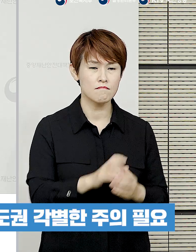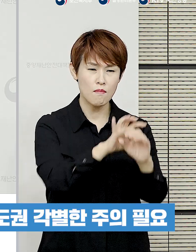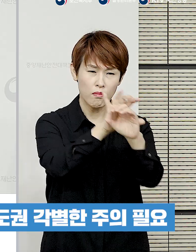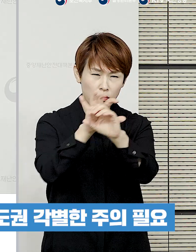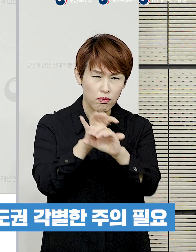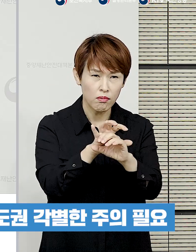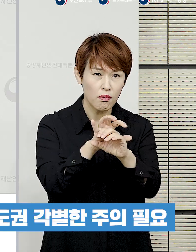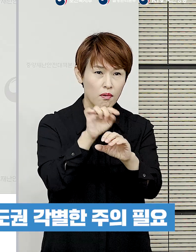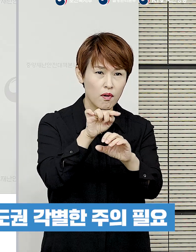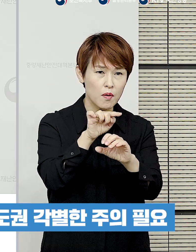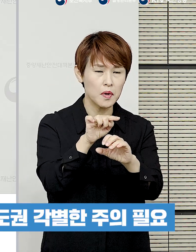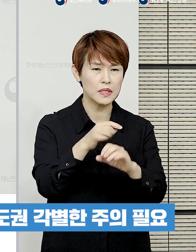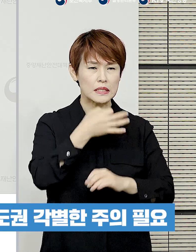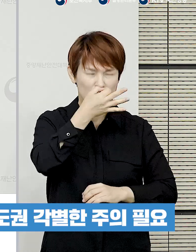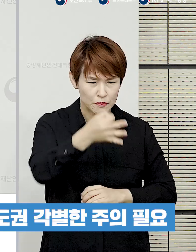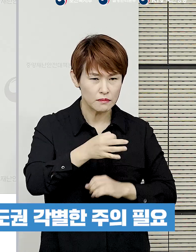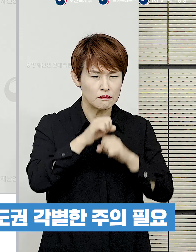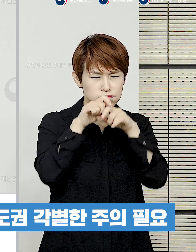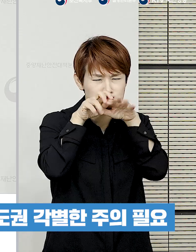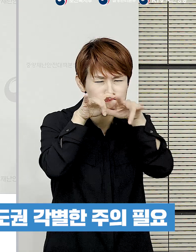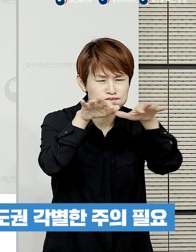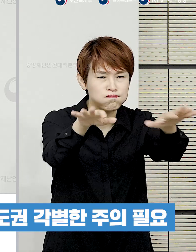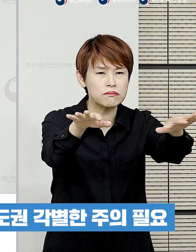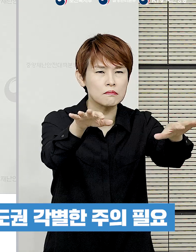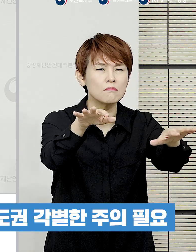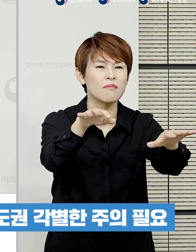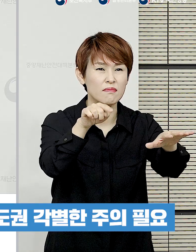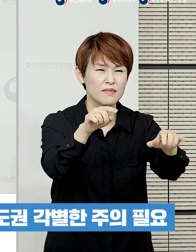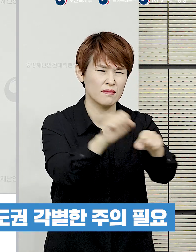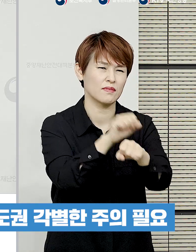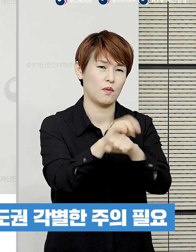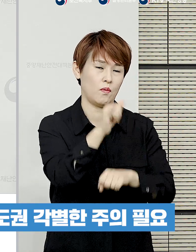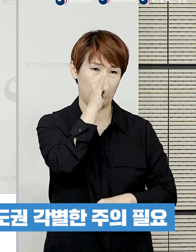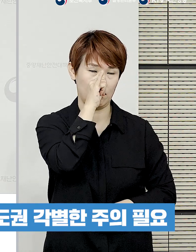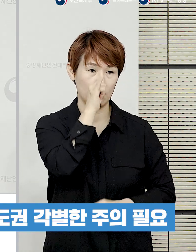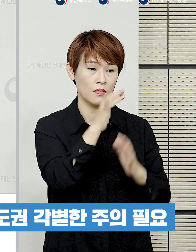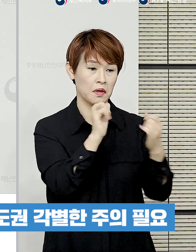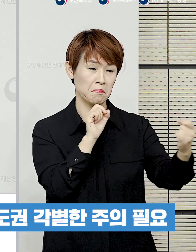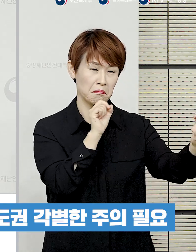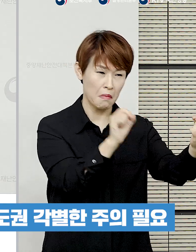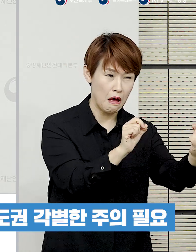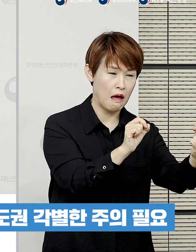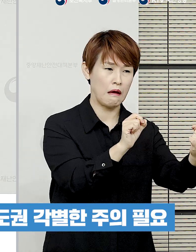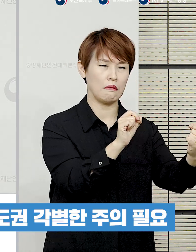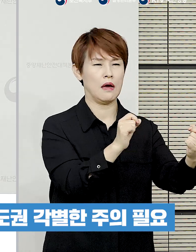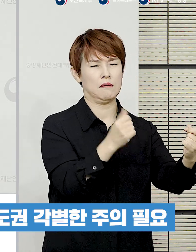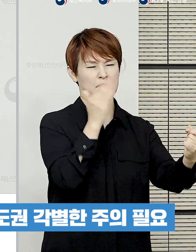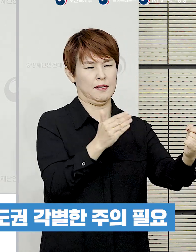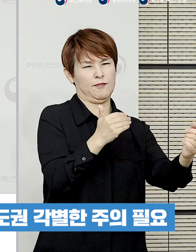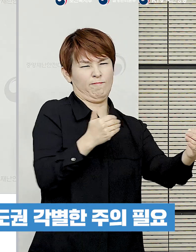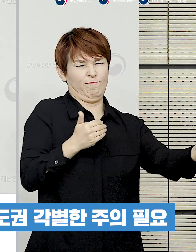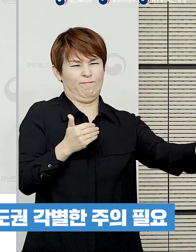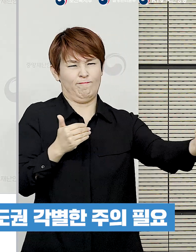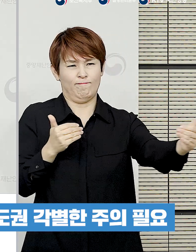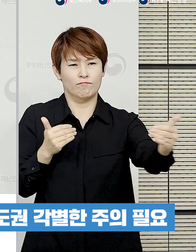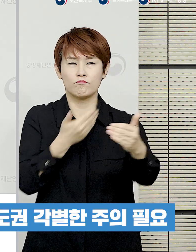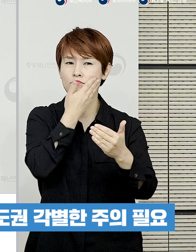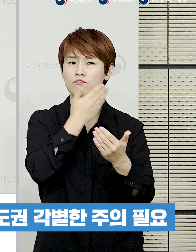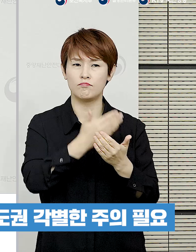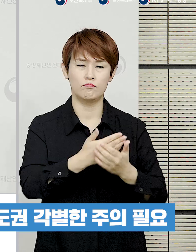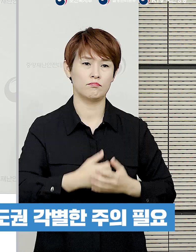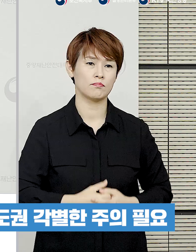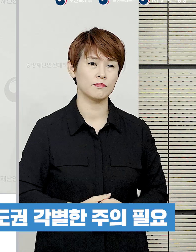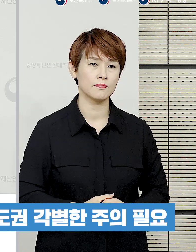코로나19 바이러스는 주로 침방울을 통해 전염되는 것으로 알려져 있고 사람과 사람 사이에 물리적 거리를 유지하는 것이 매우